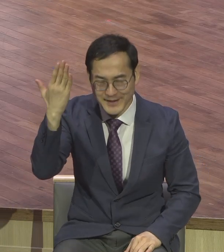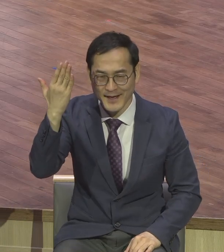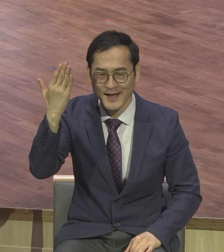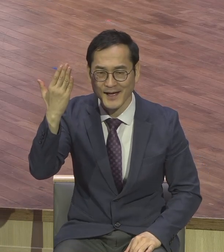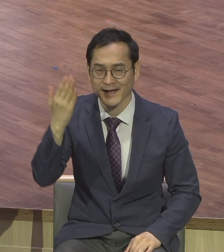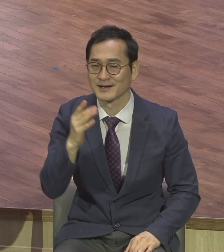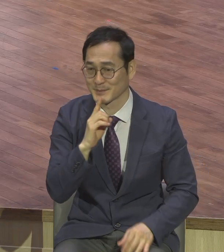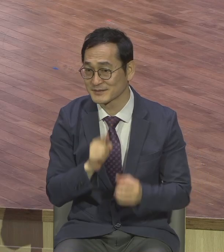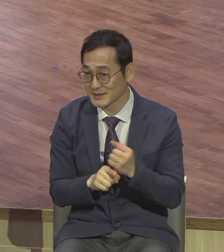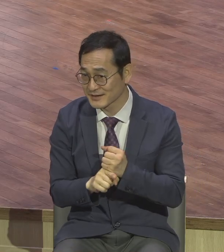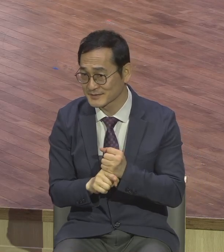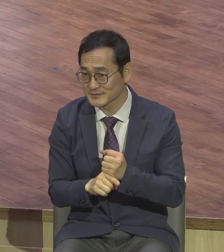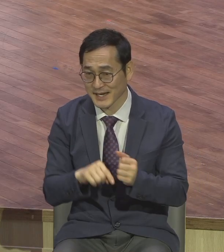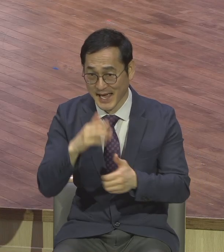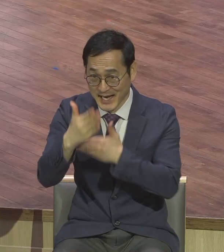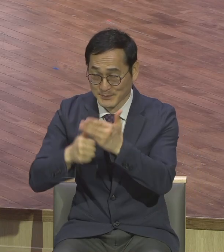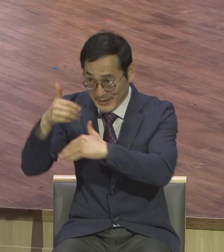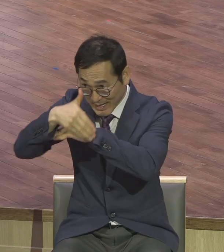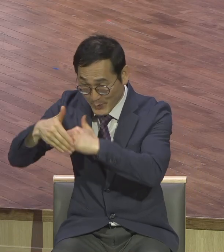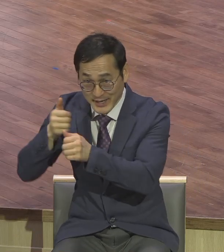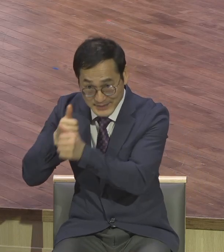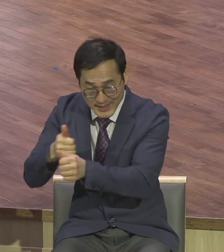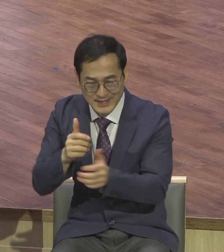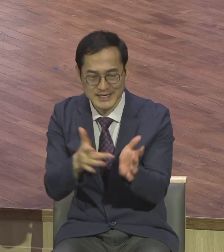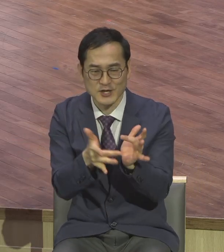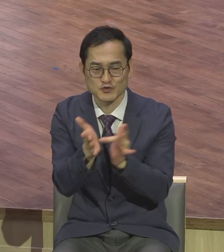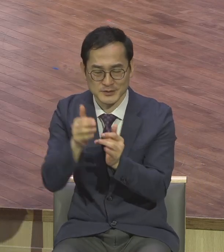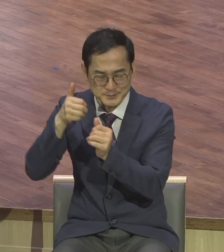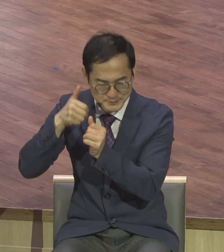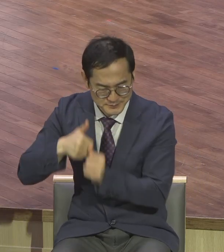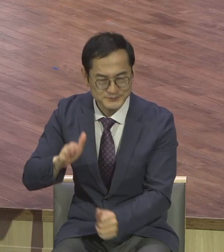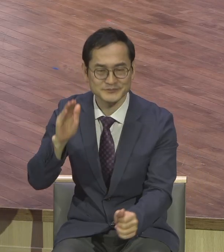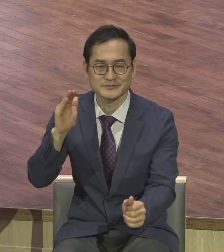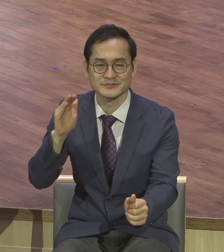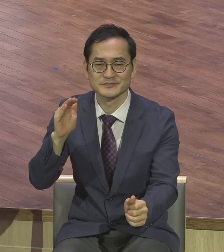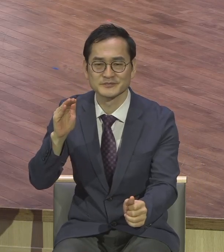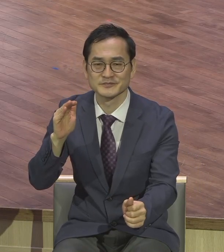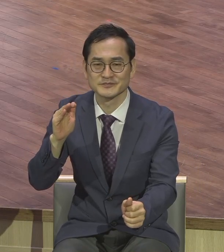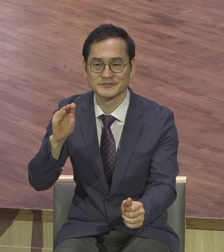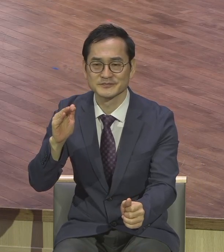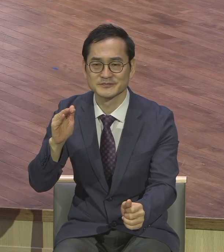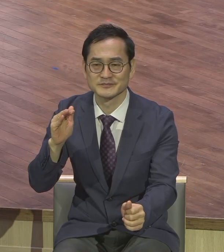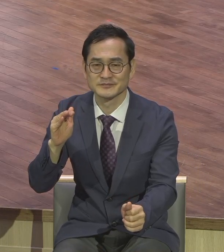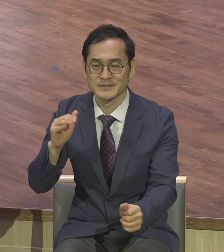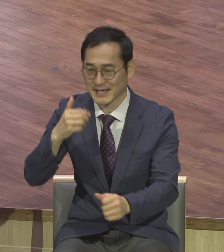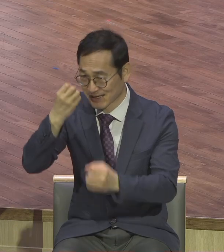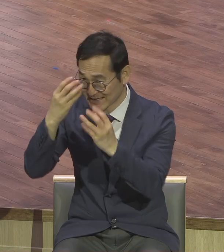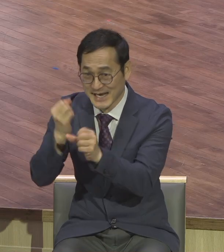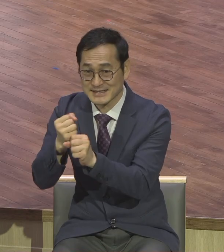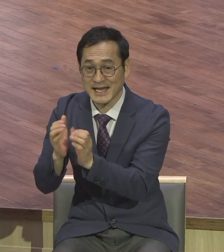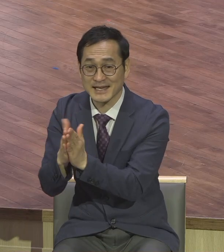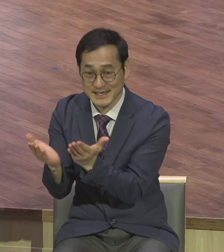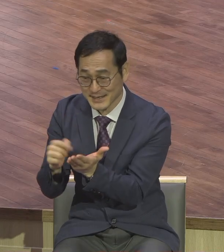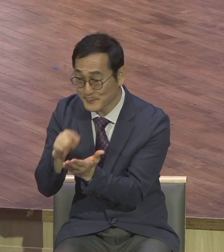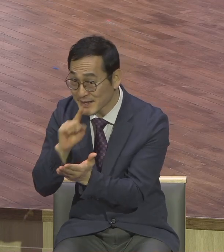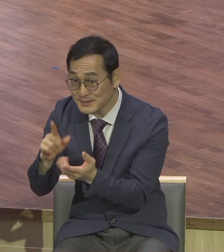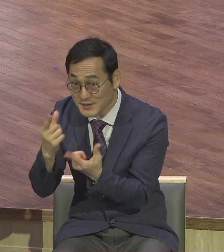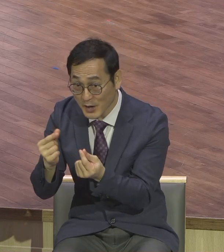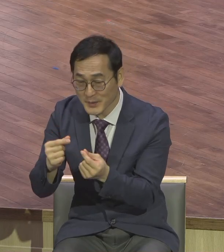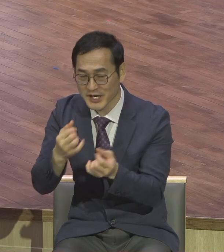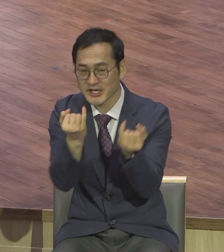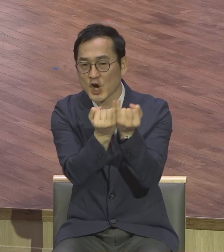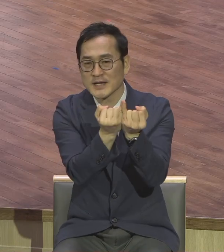하나님의 시간표에 따라 예수 그리스도께서 창세기 3장의 15절에 예언된 대로 여자의 후손으로